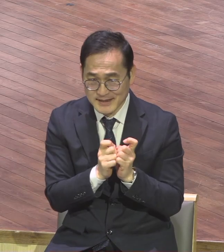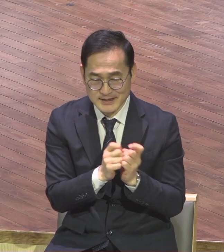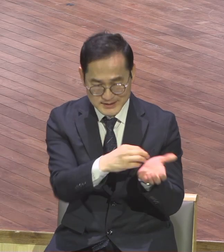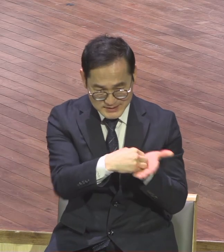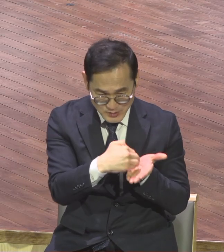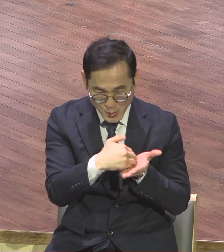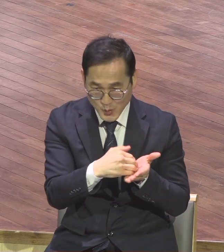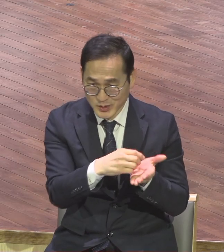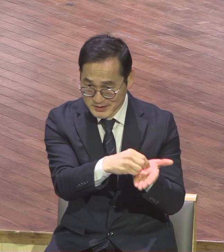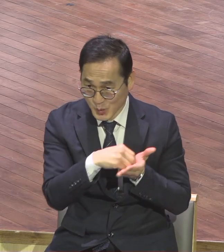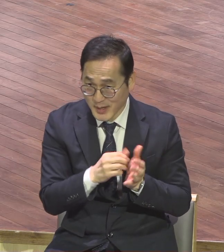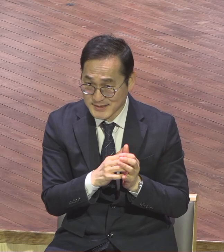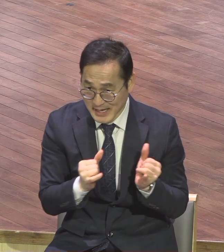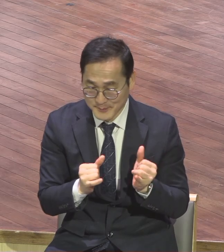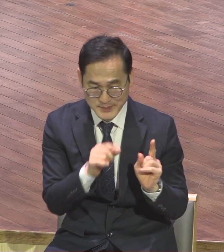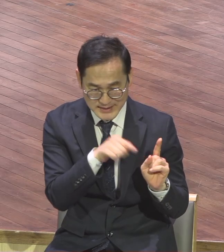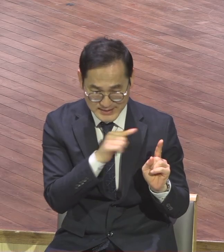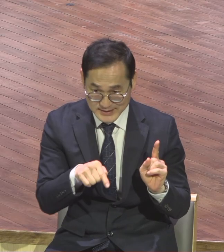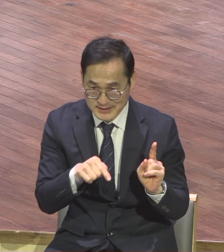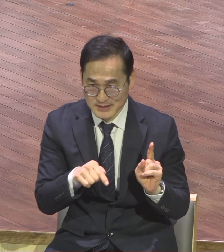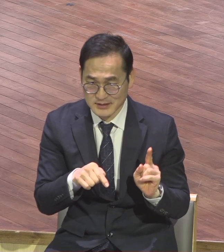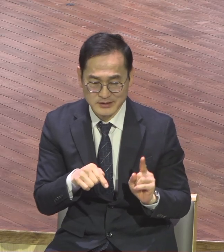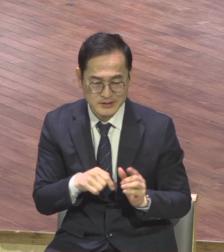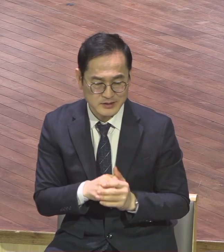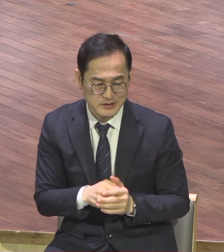것이 52조, 총